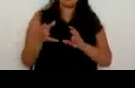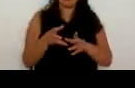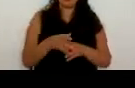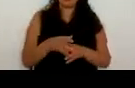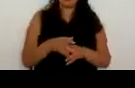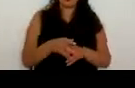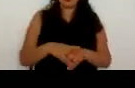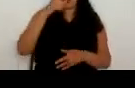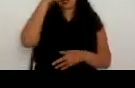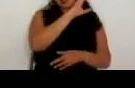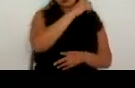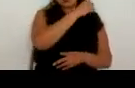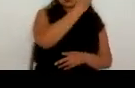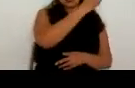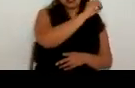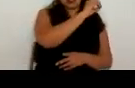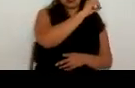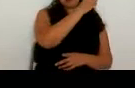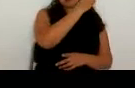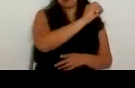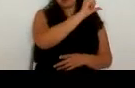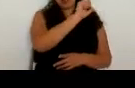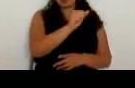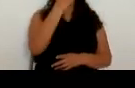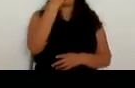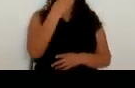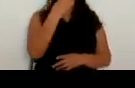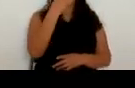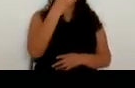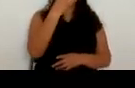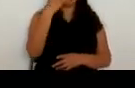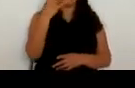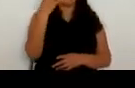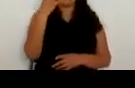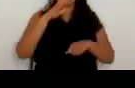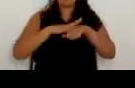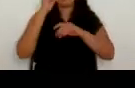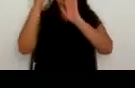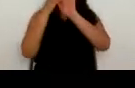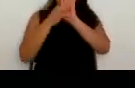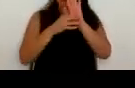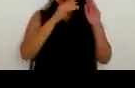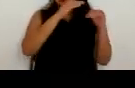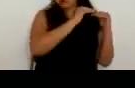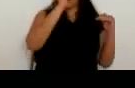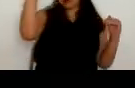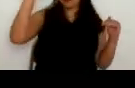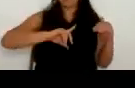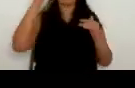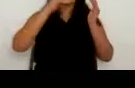21 puntos 32 puntos 43 puntos y luego nos vamos al material de